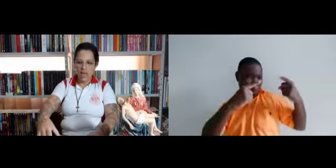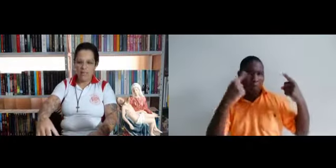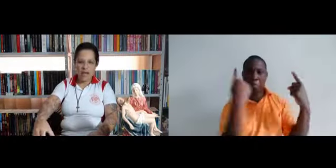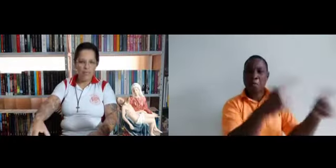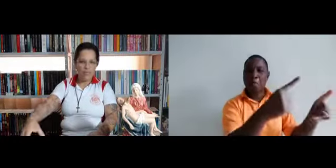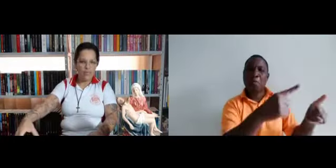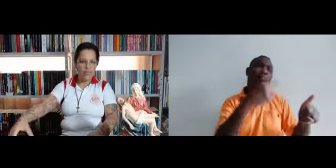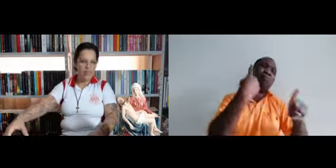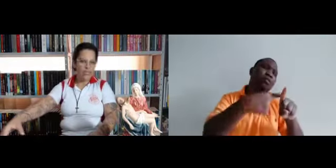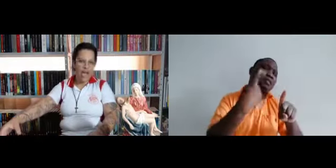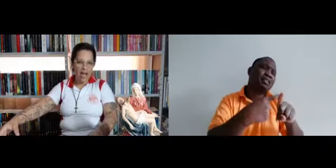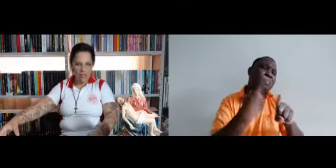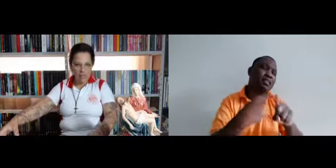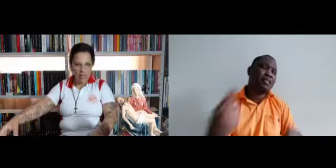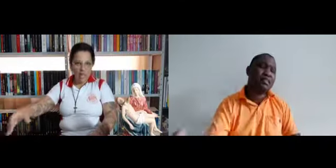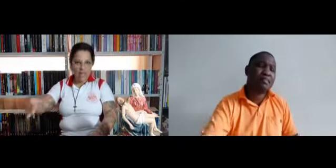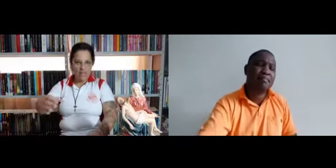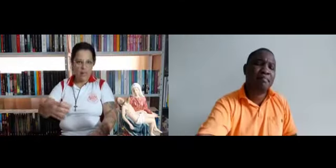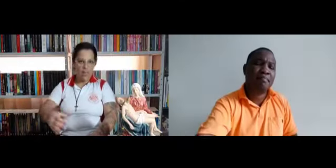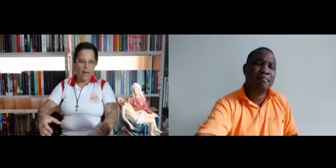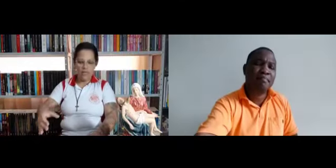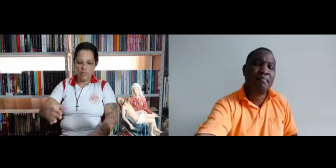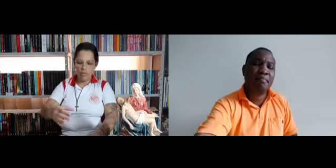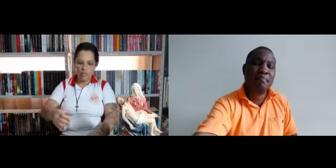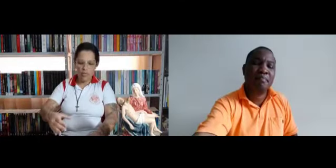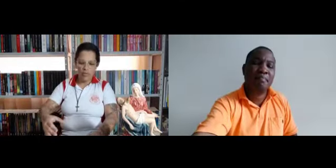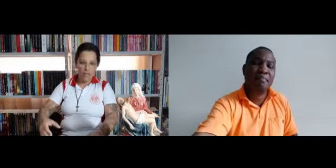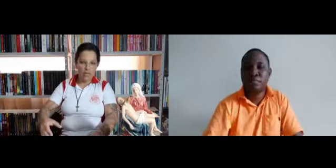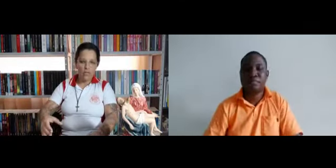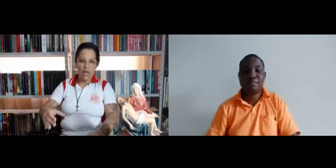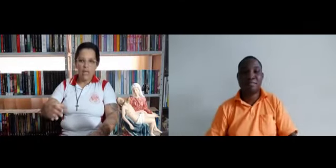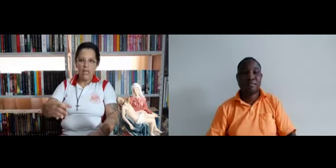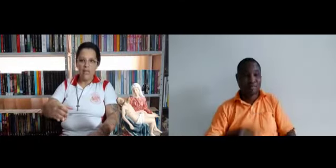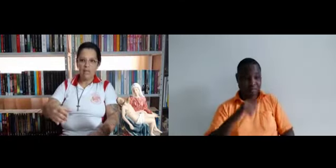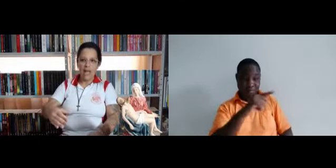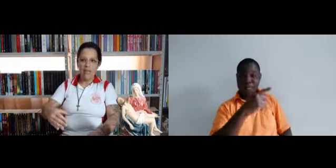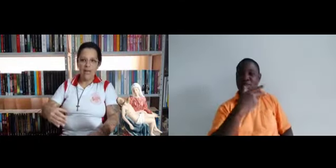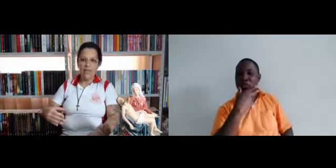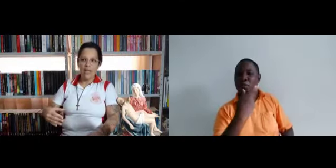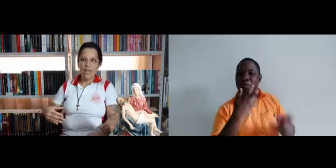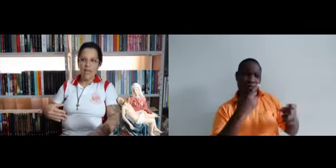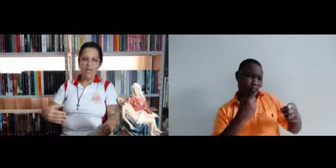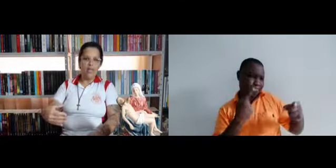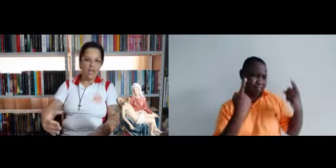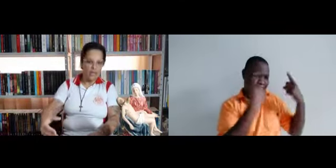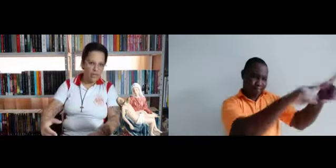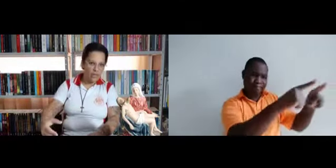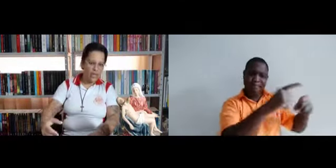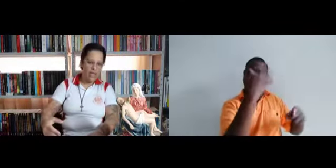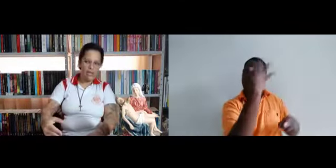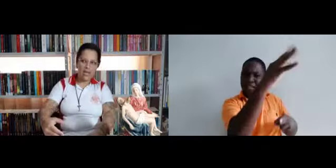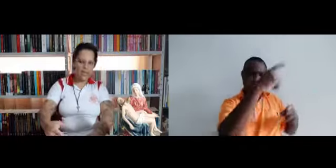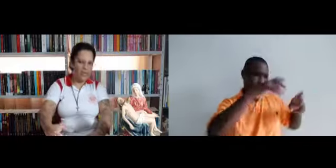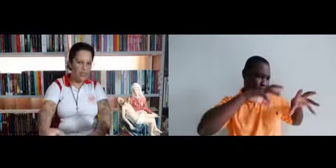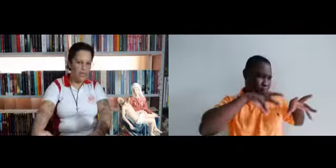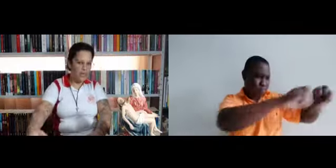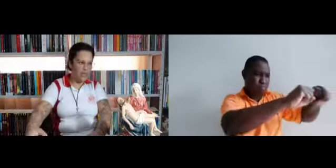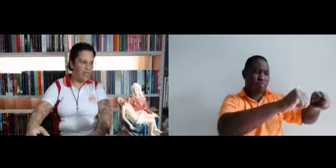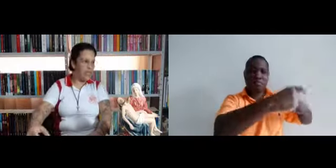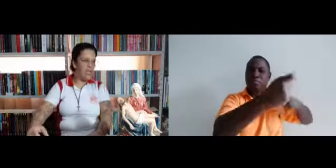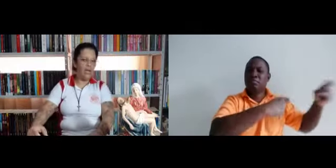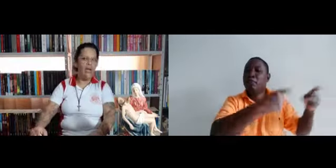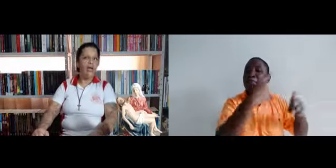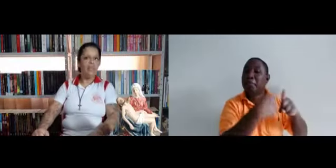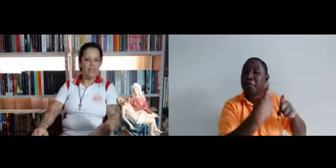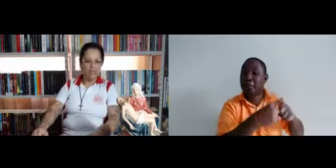itens, em fábricas, indústrias de armas, se preparando para um conflito que estava eminente, né, que estava por vir